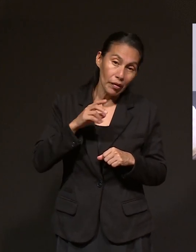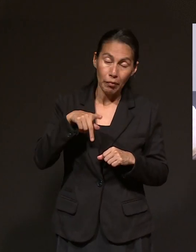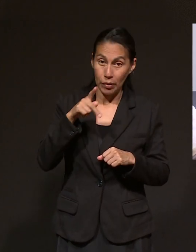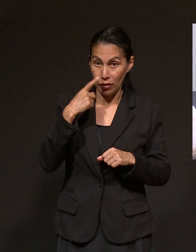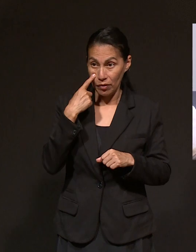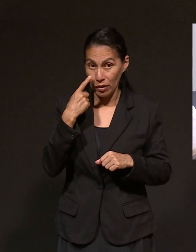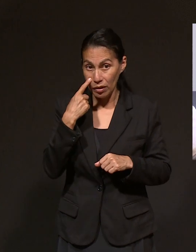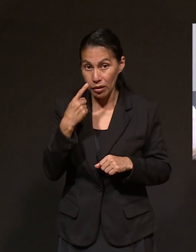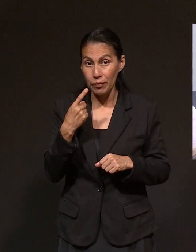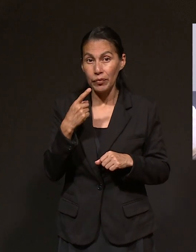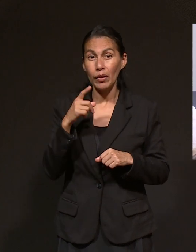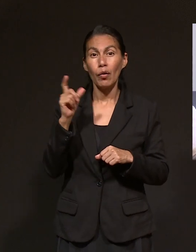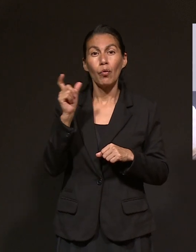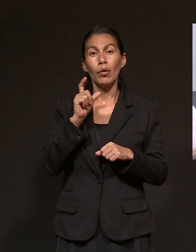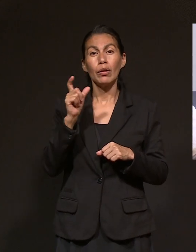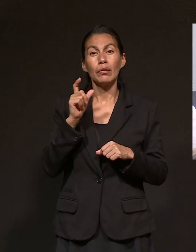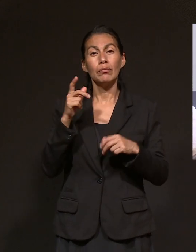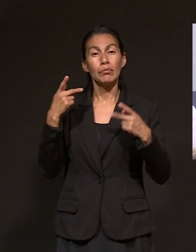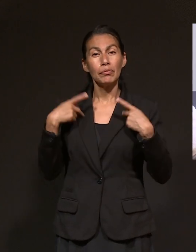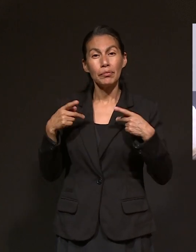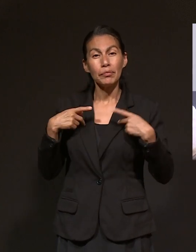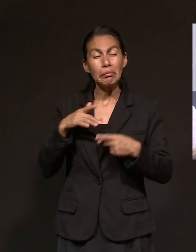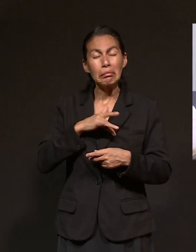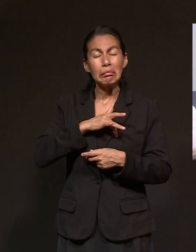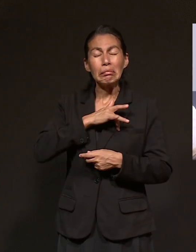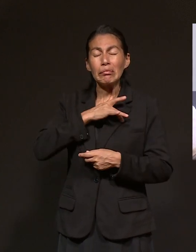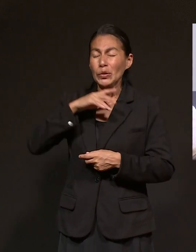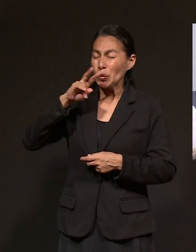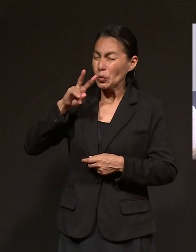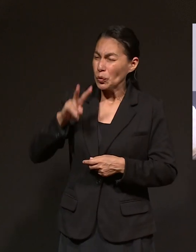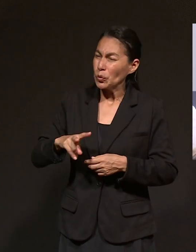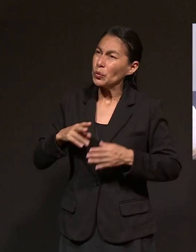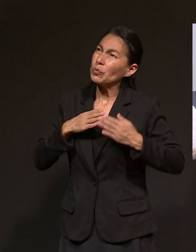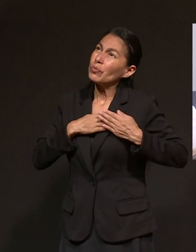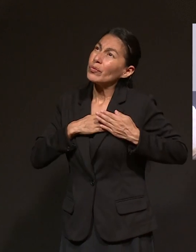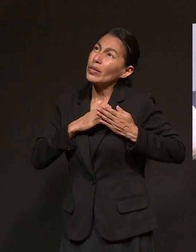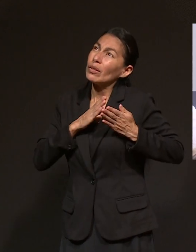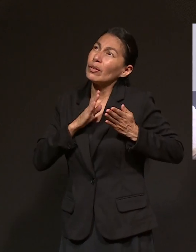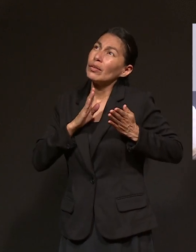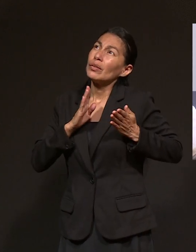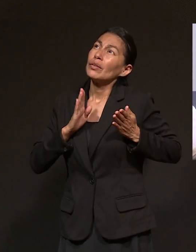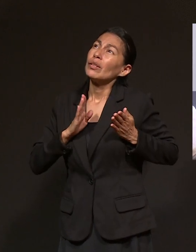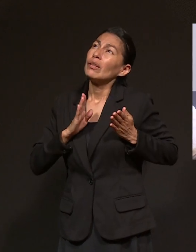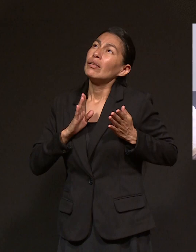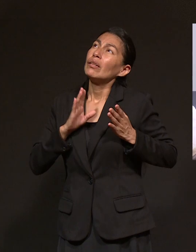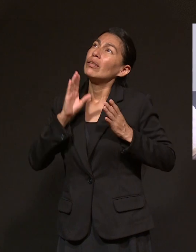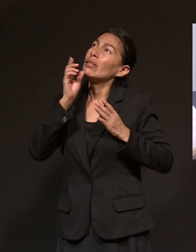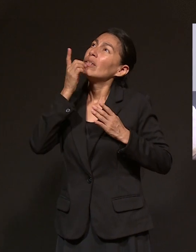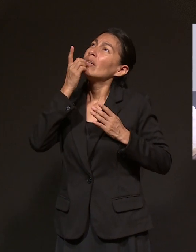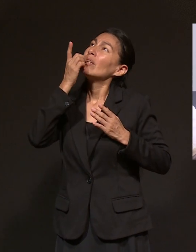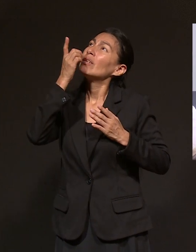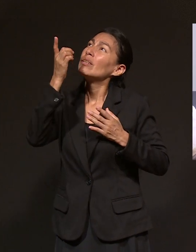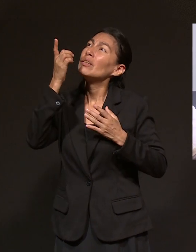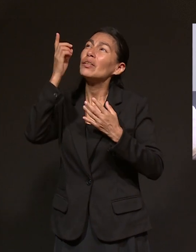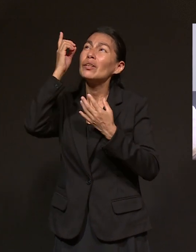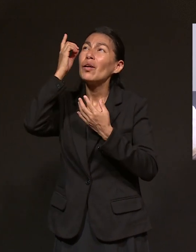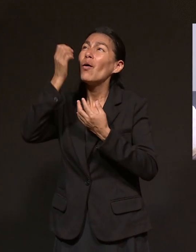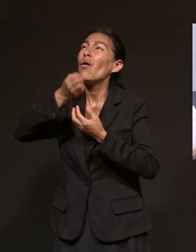seres humanos. Siento que cuando uno es sincero con Dios y le abre su corazón.